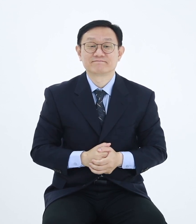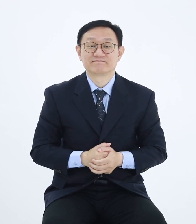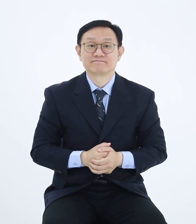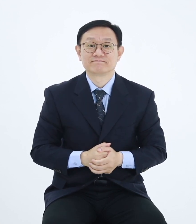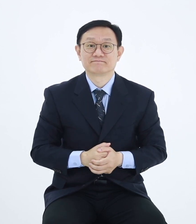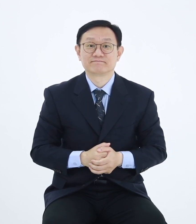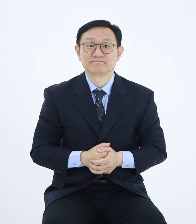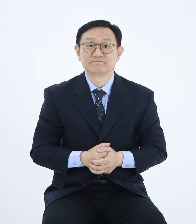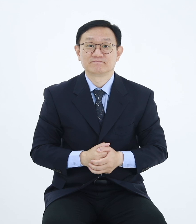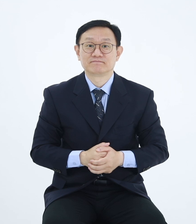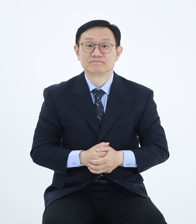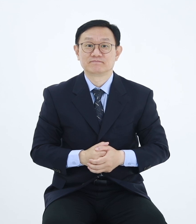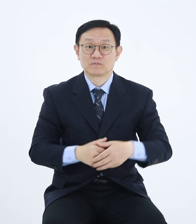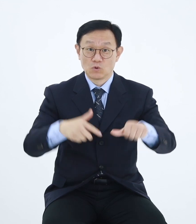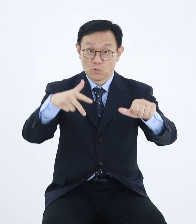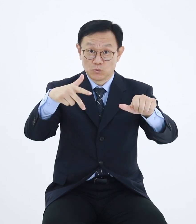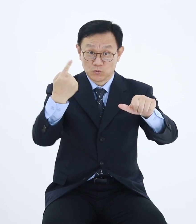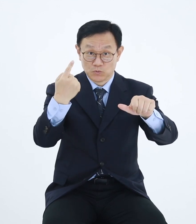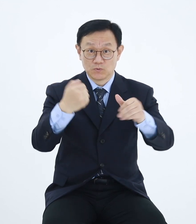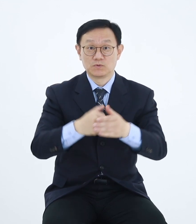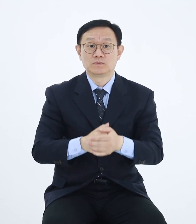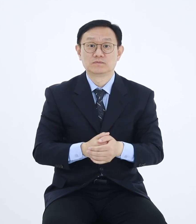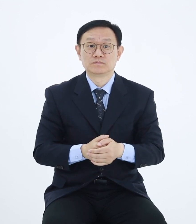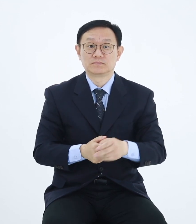관련 조항 제5조 제27조